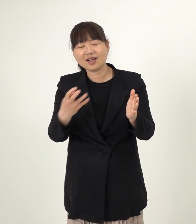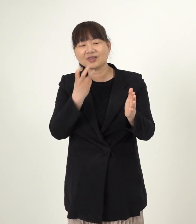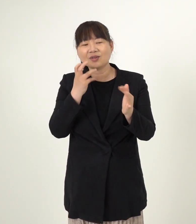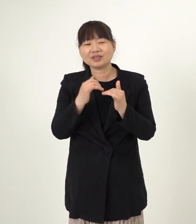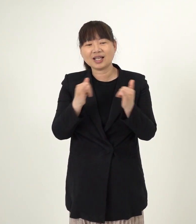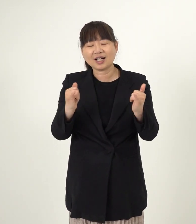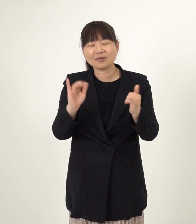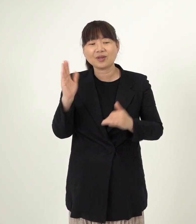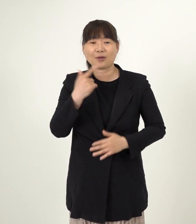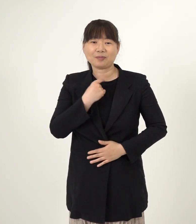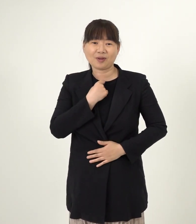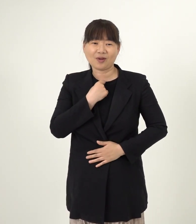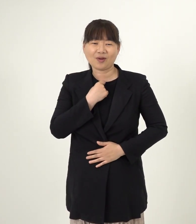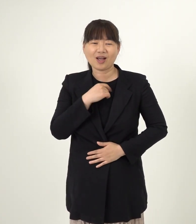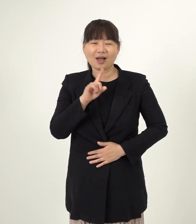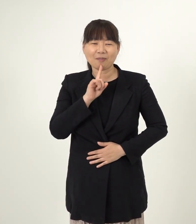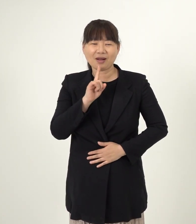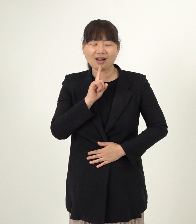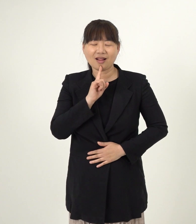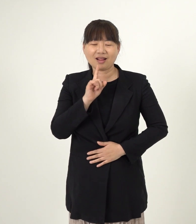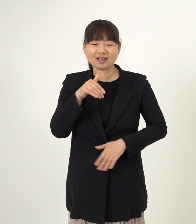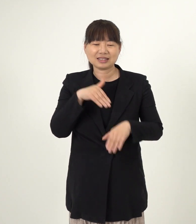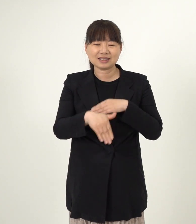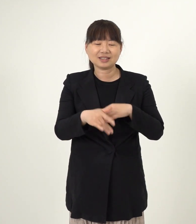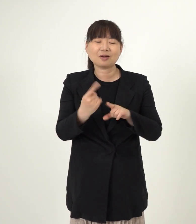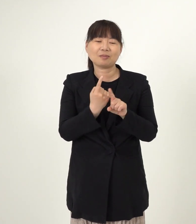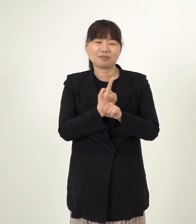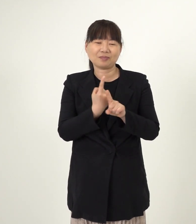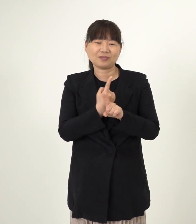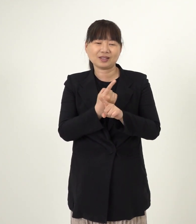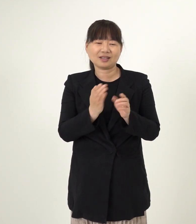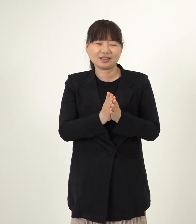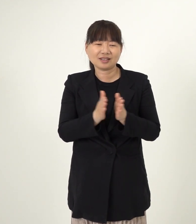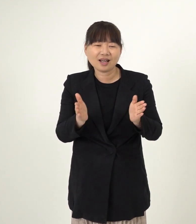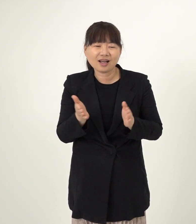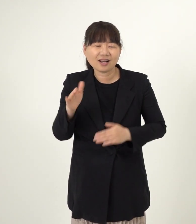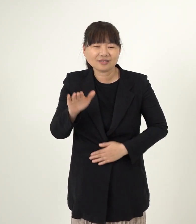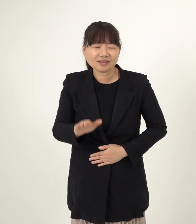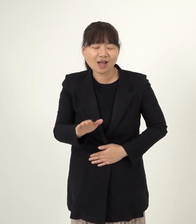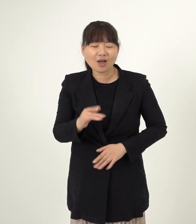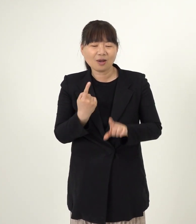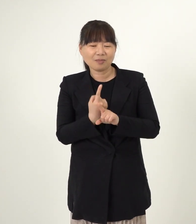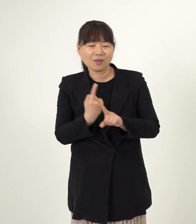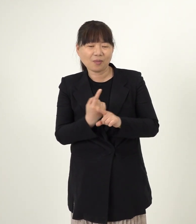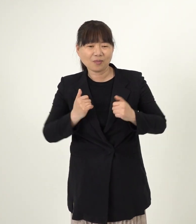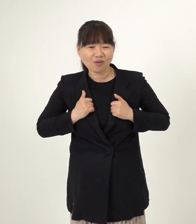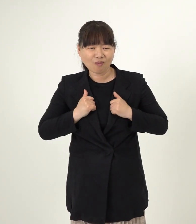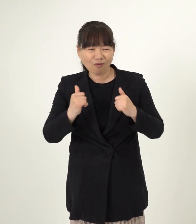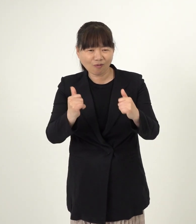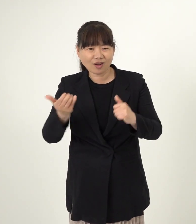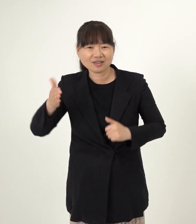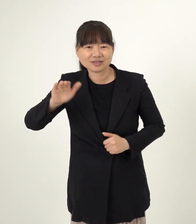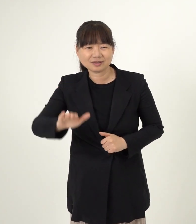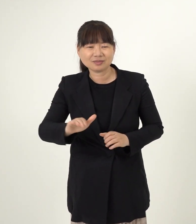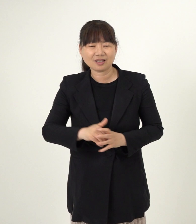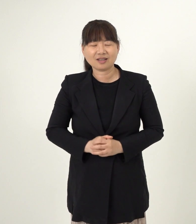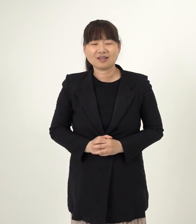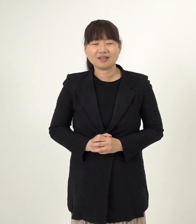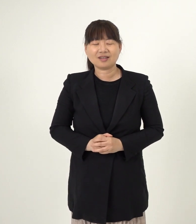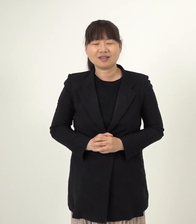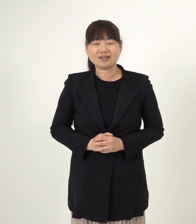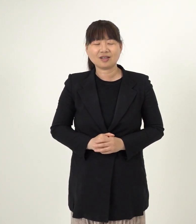사람 되려고 이제 말을 바꾸기 시작해요. 근데 아무리 바꿔도